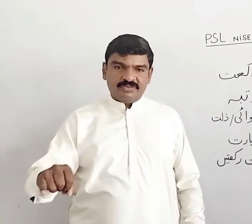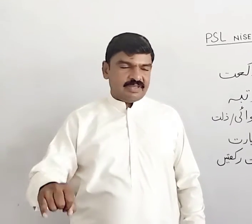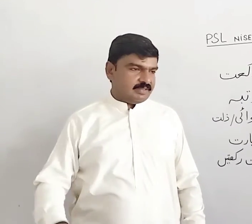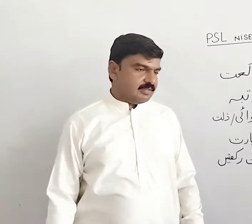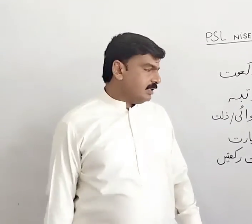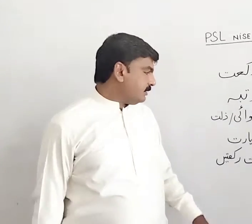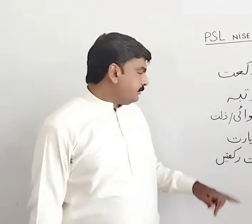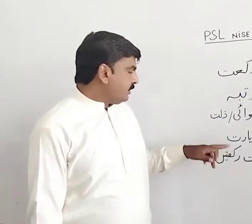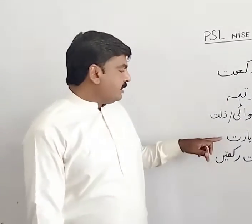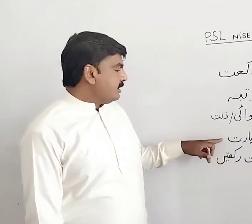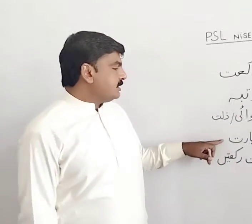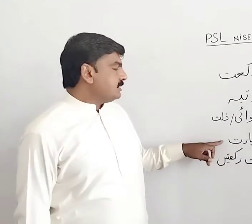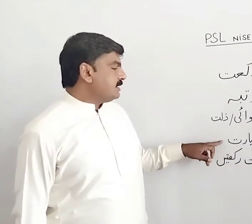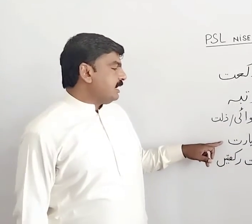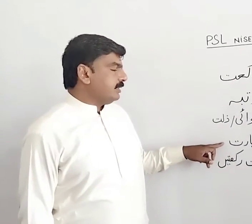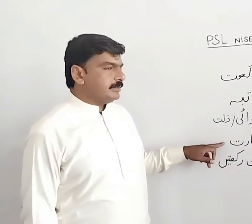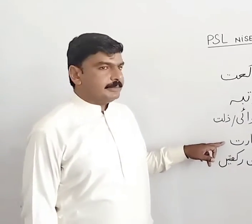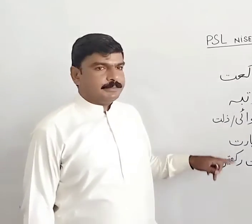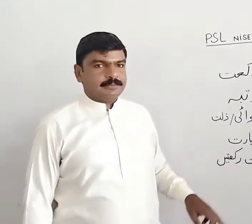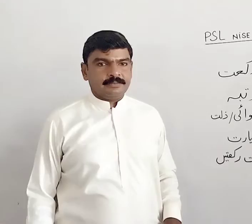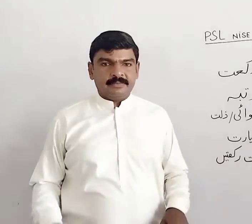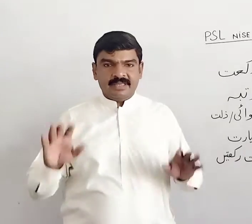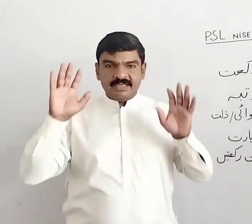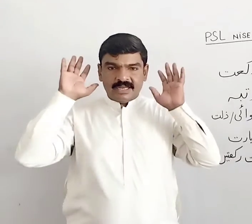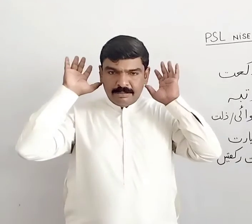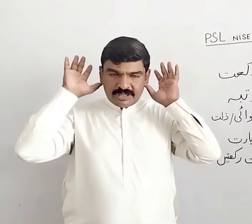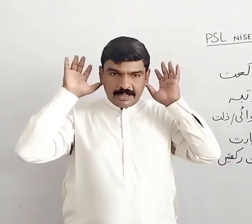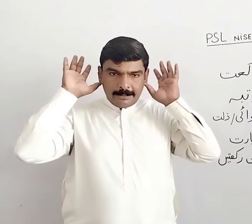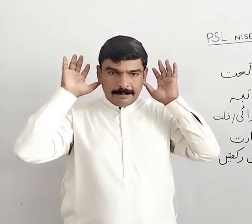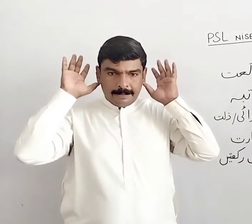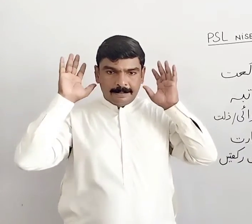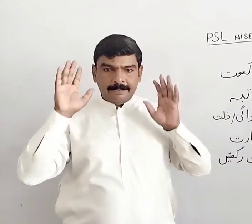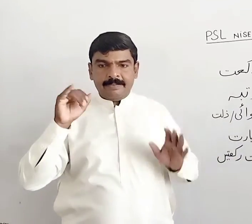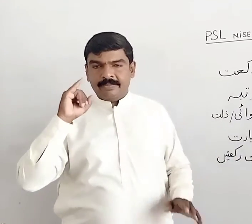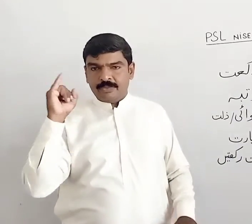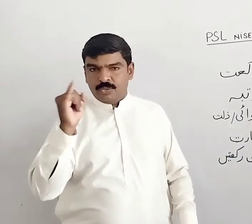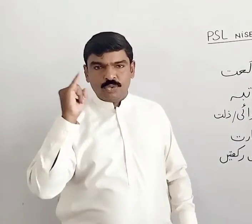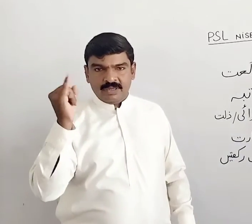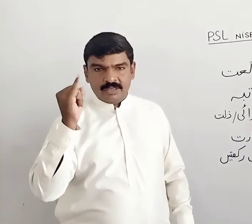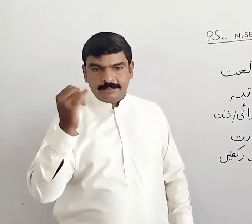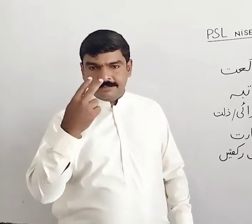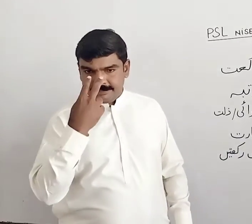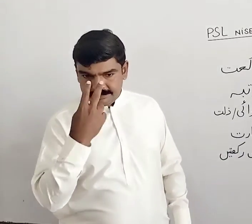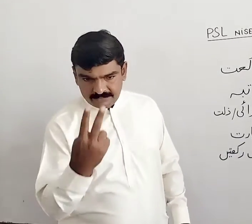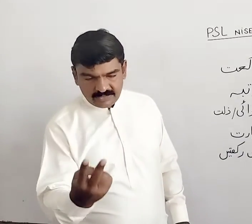रसवाई, जिल्लत, ज़ियारत, इस्लामी जगह घूमना